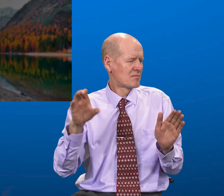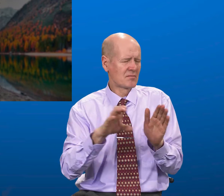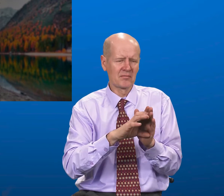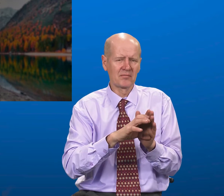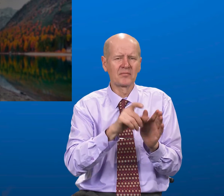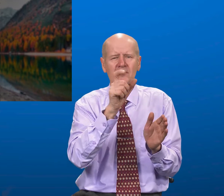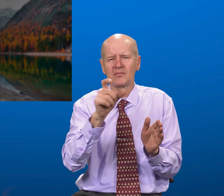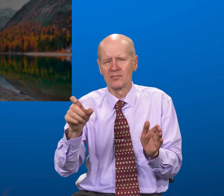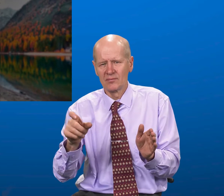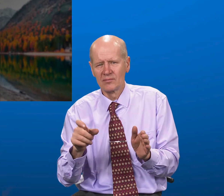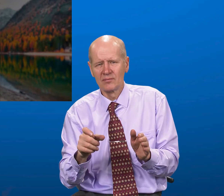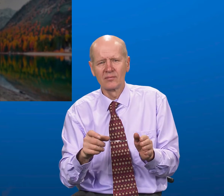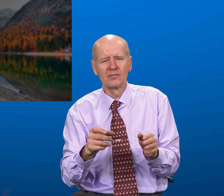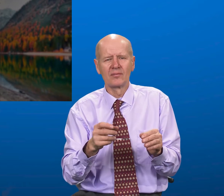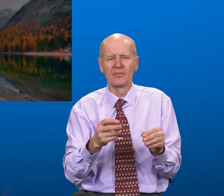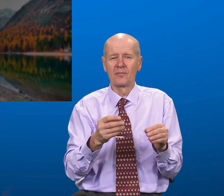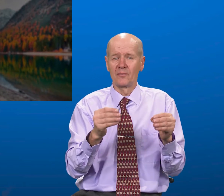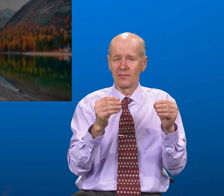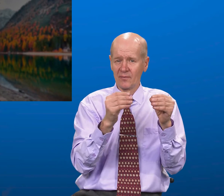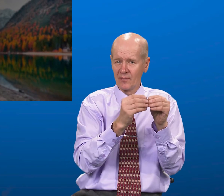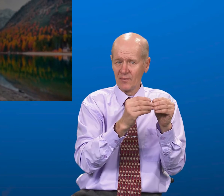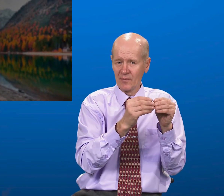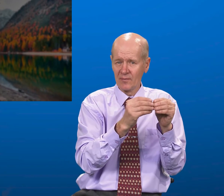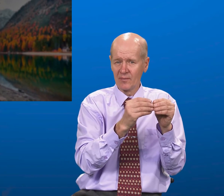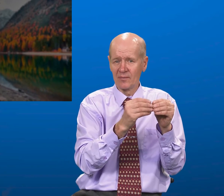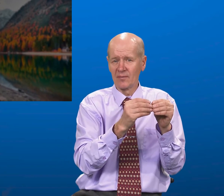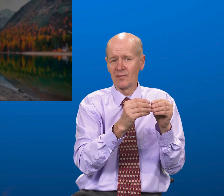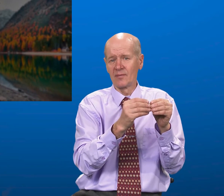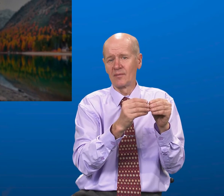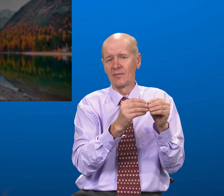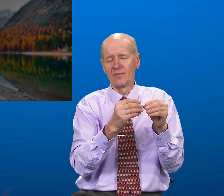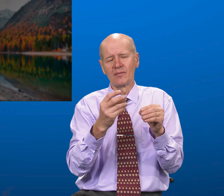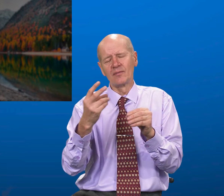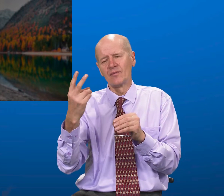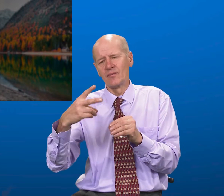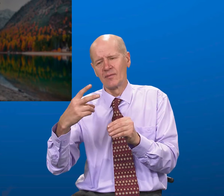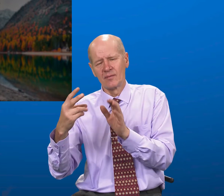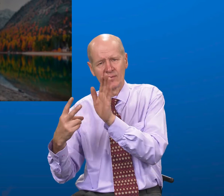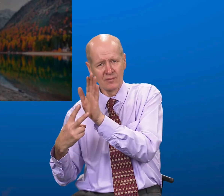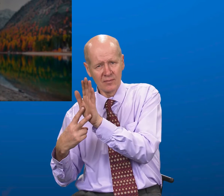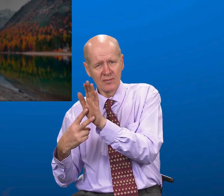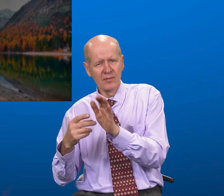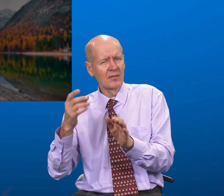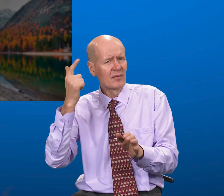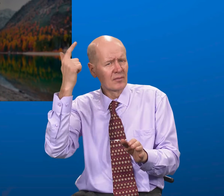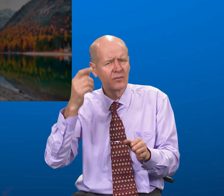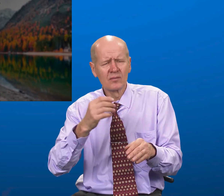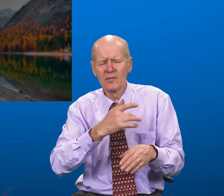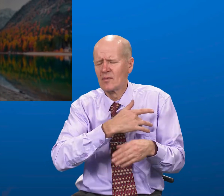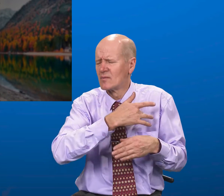В 10 главе, в 27 тексте: «И ожесточил Господь сердце фараона, и он